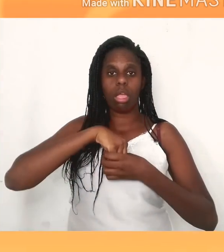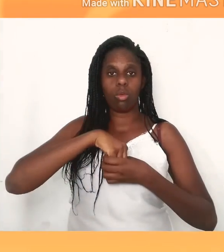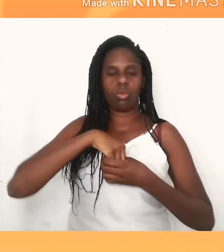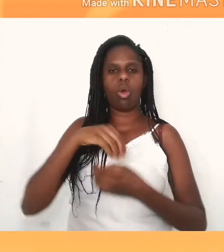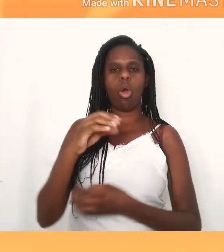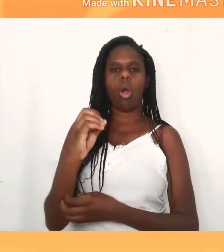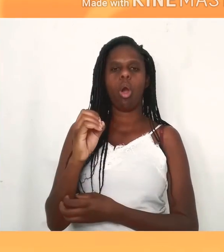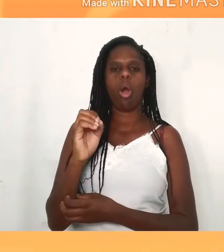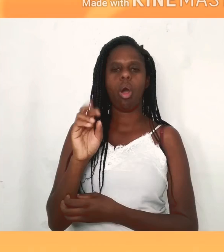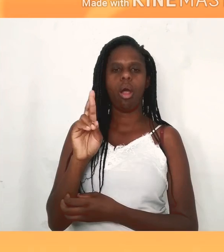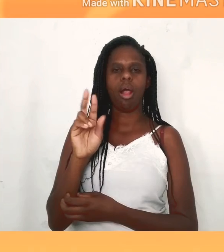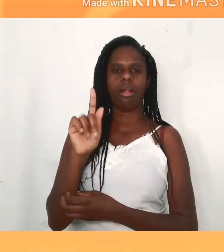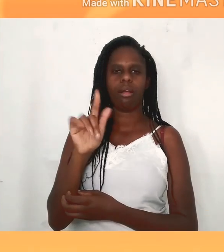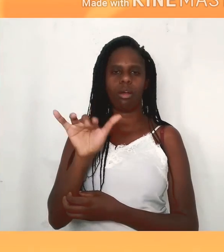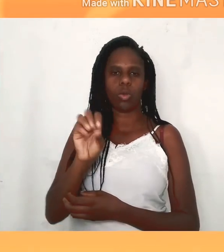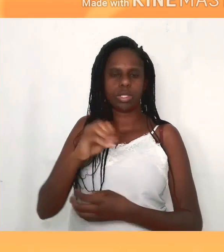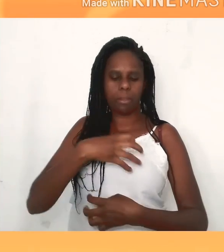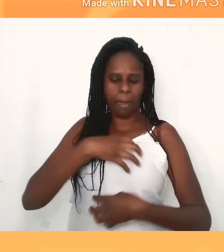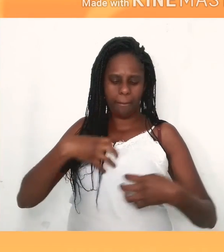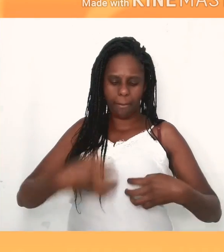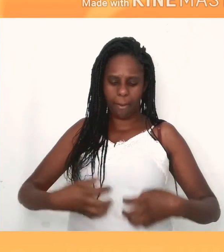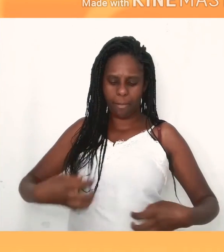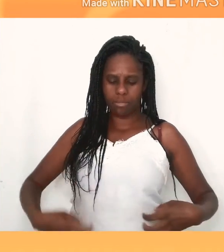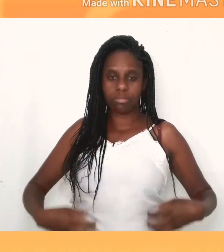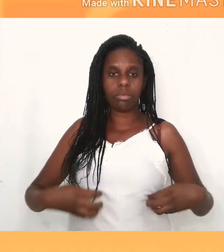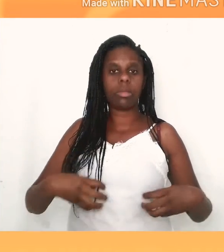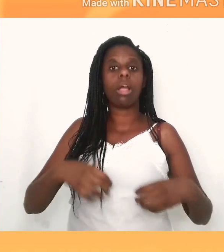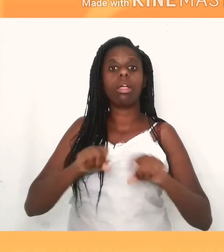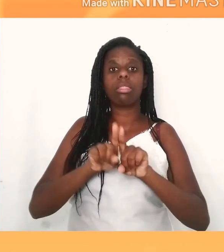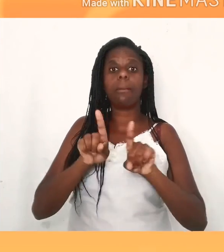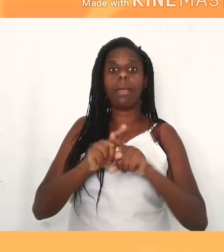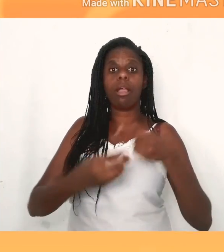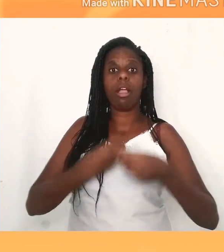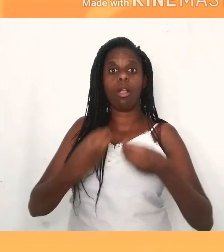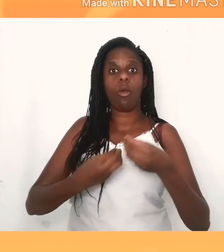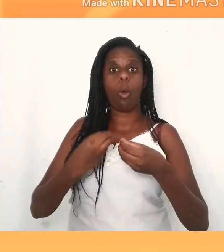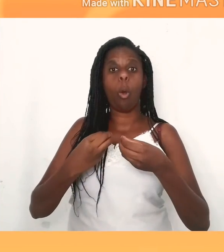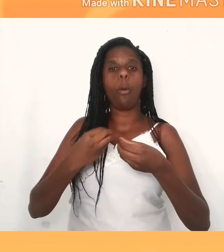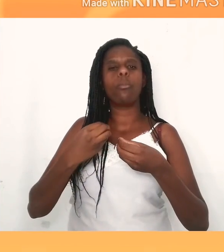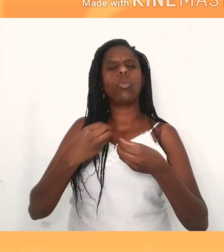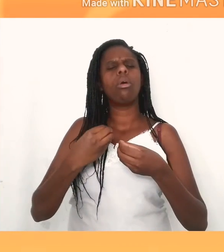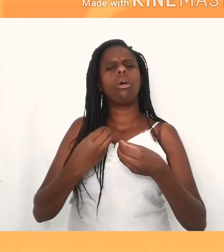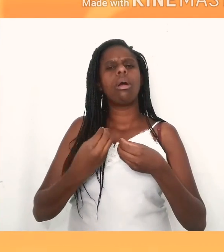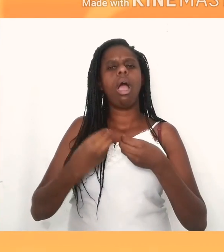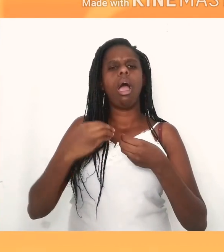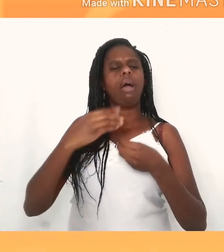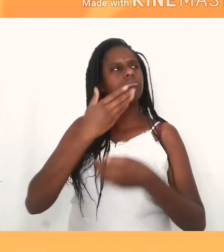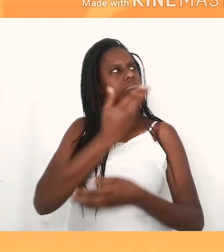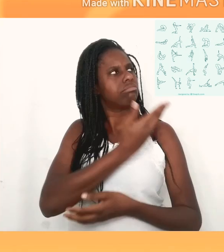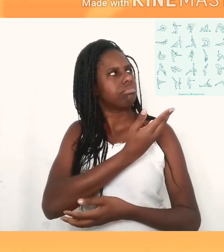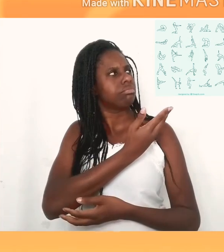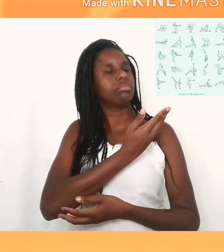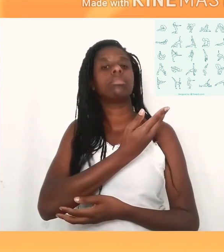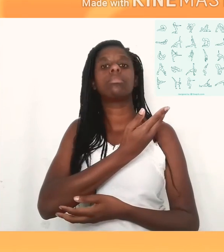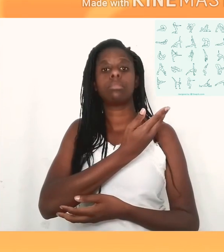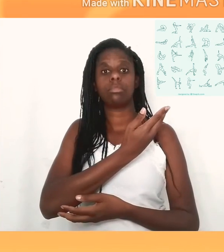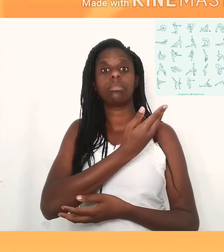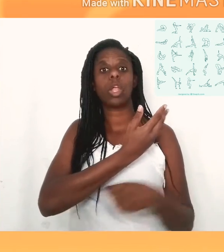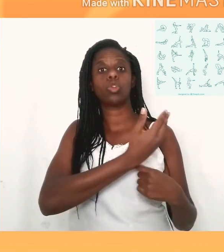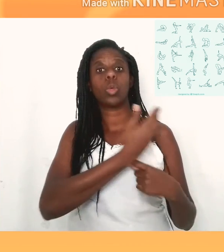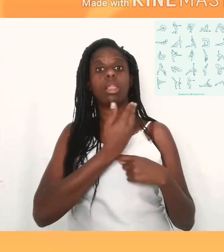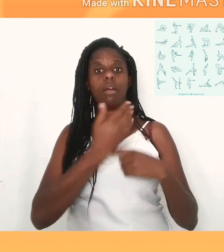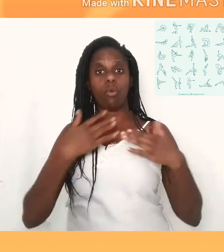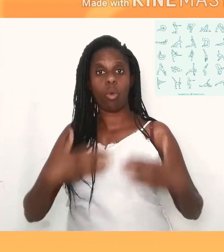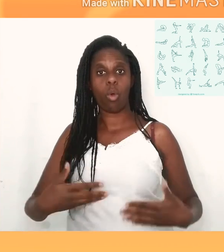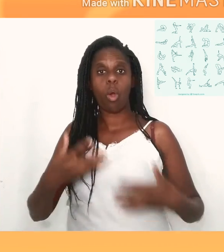corpo, dos órgãos, e percebendo os benefícios da postura, como essas posturas agiam no corpo e também